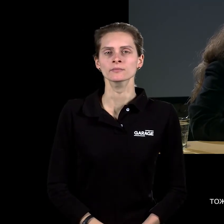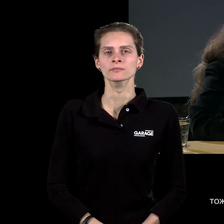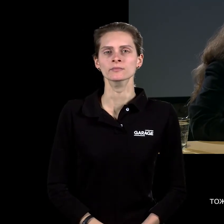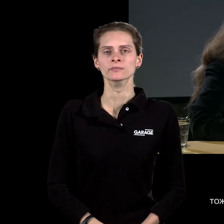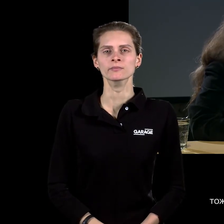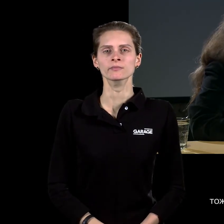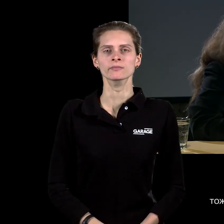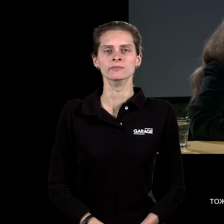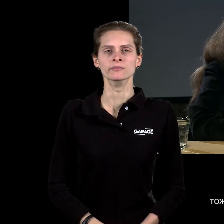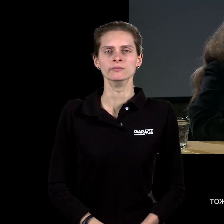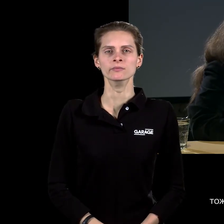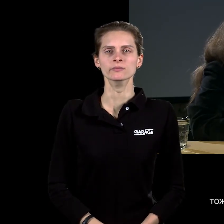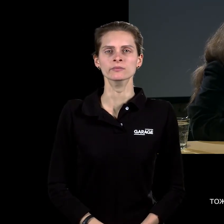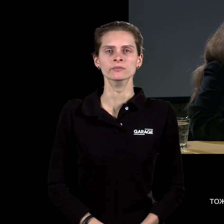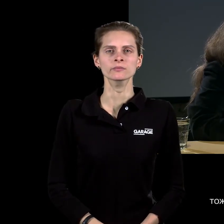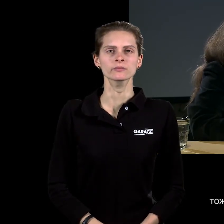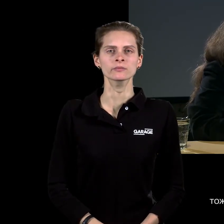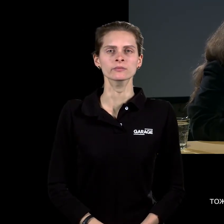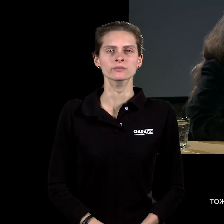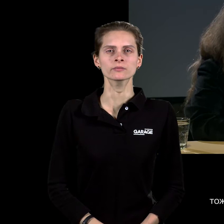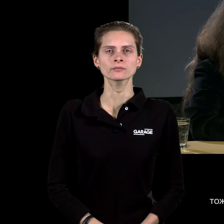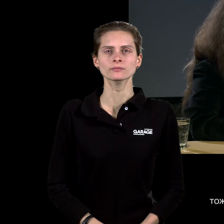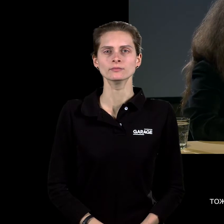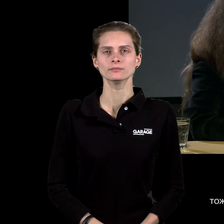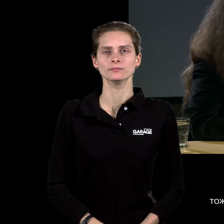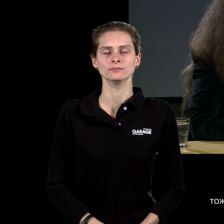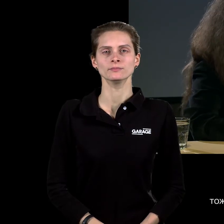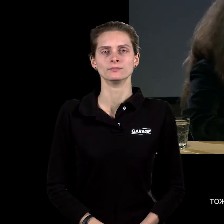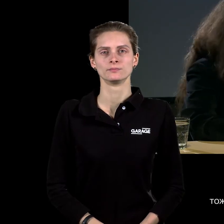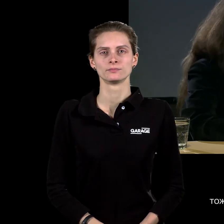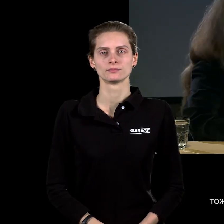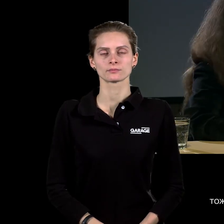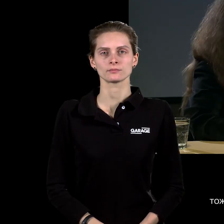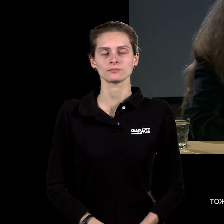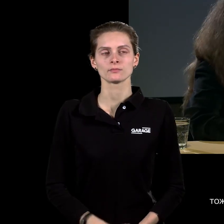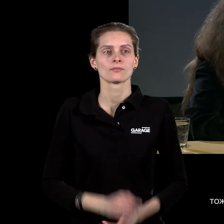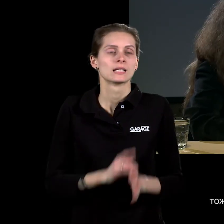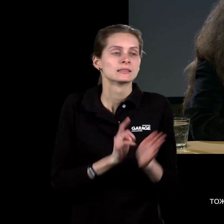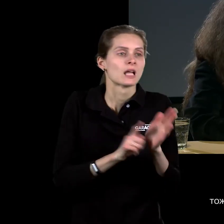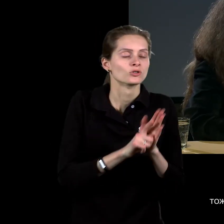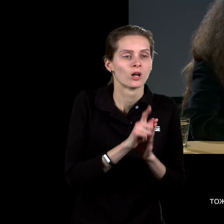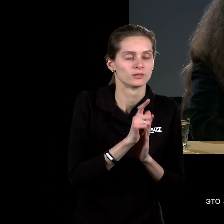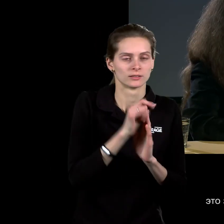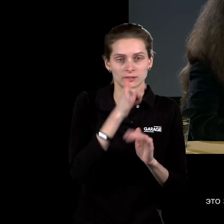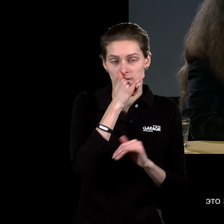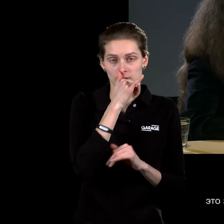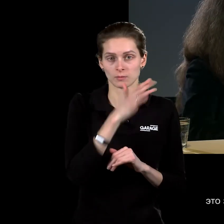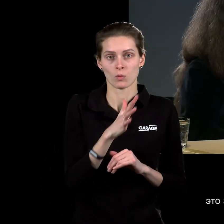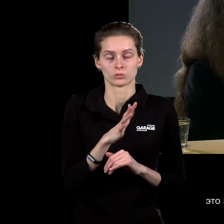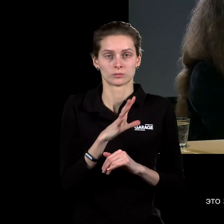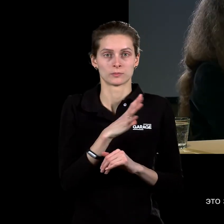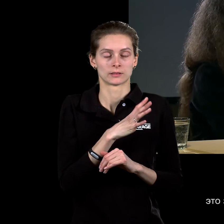образование, никогда не может быть безупречно, никогда не может быть тождественно изначальному замыслу художника. Да?